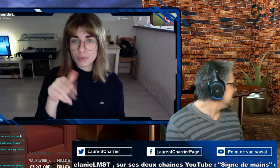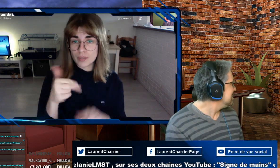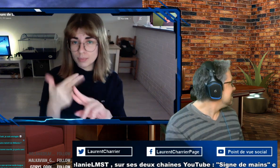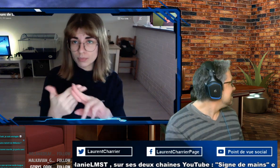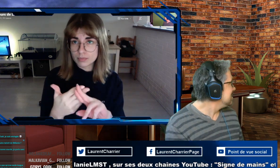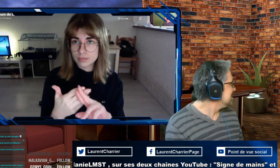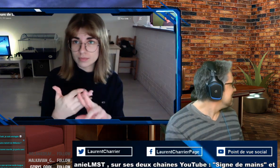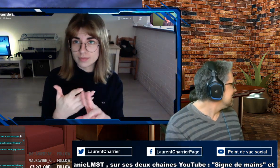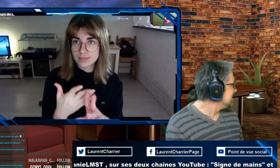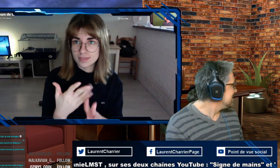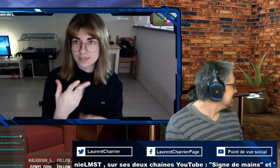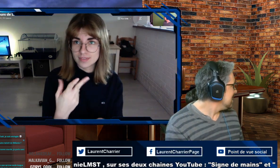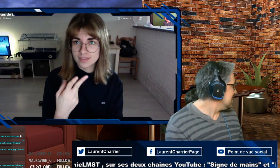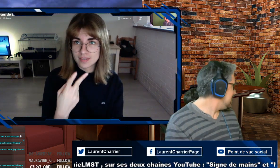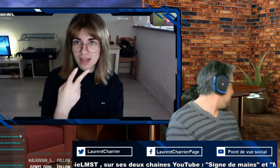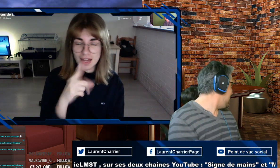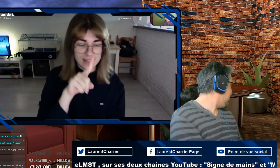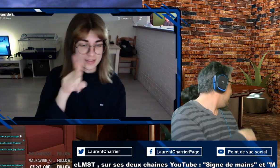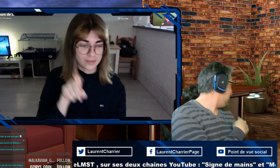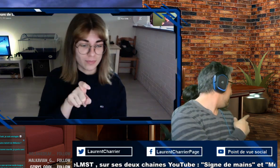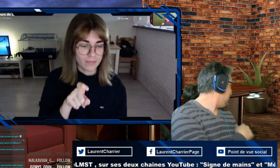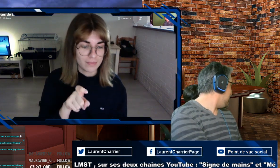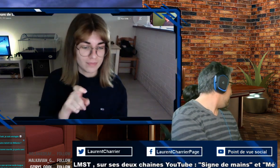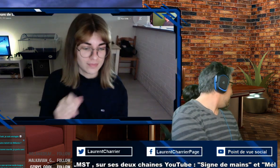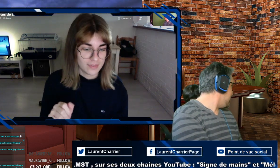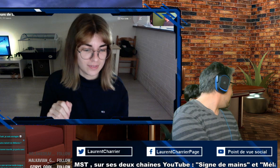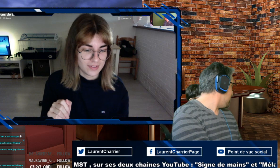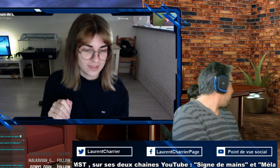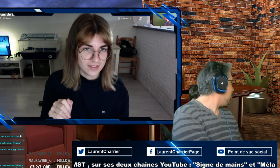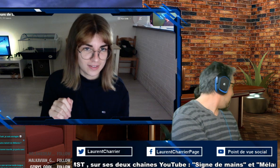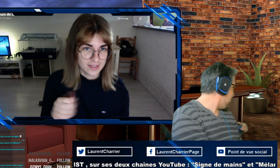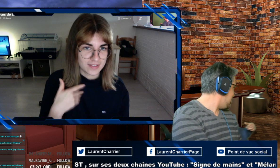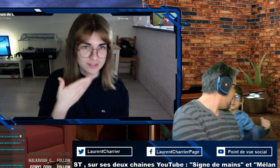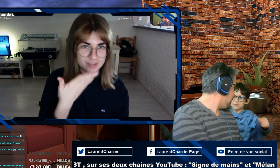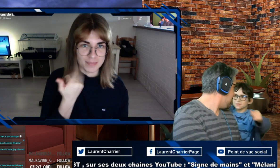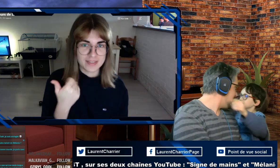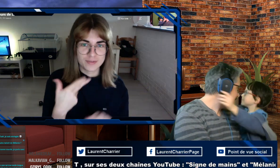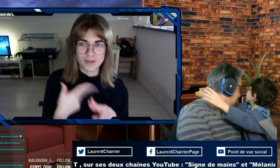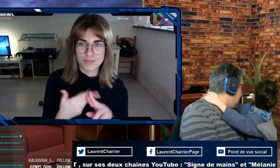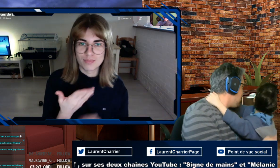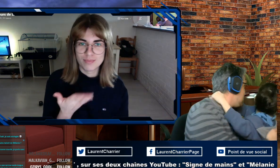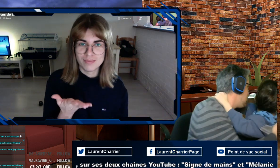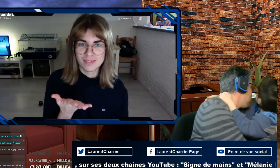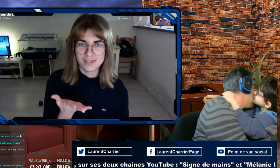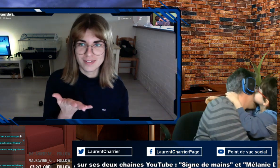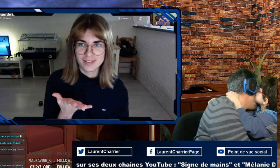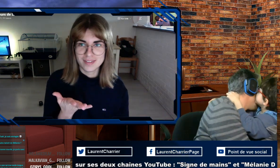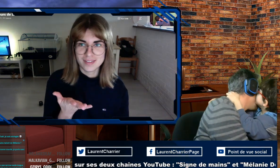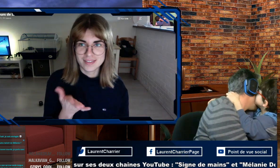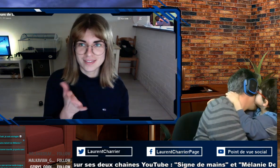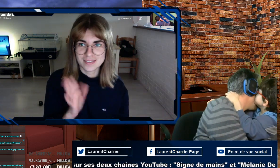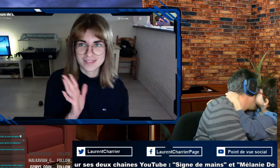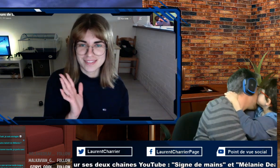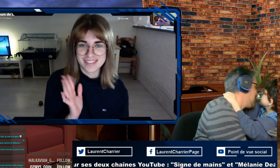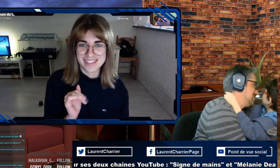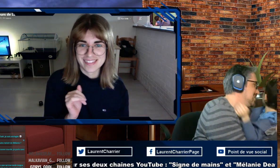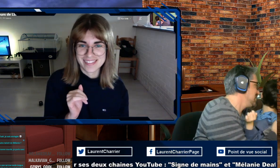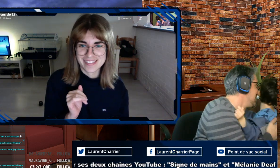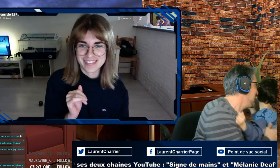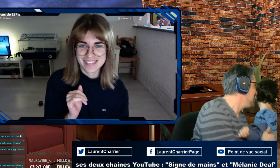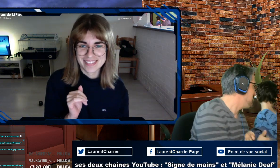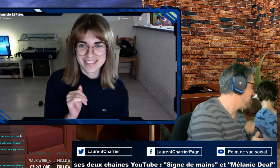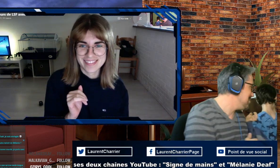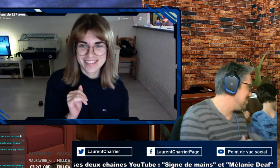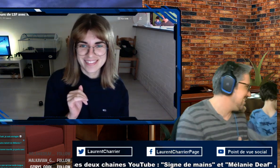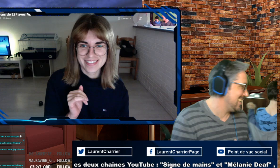Déjà pour répondre à la Daniel, question, vas-y. Un je petit bisou.